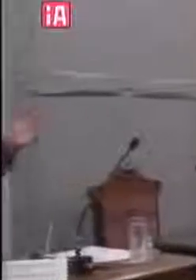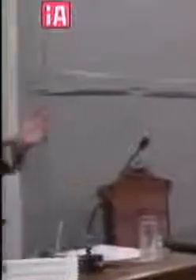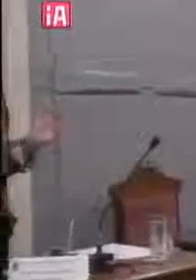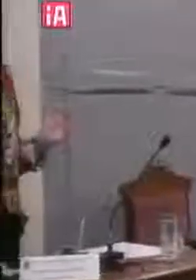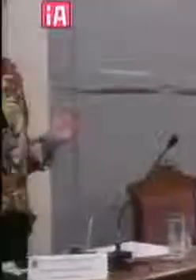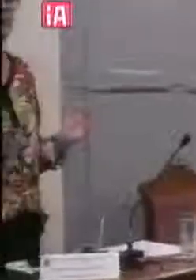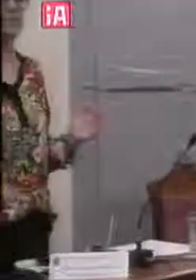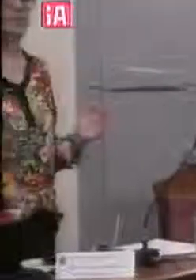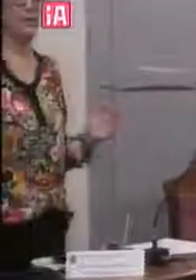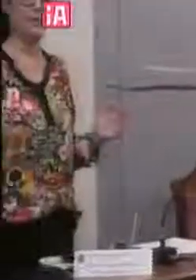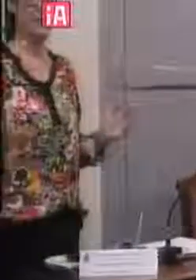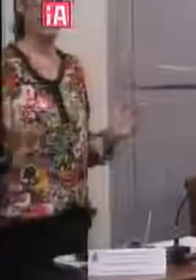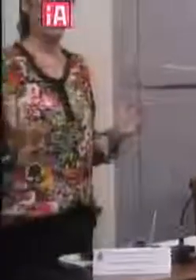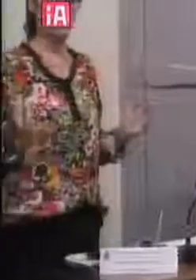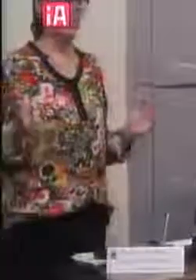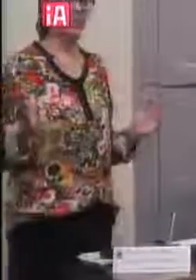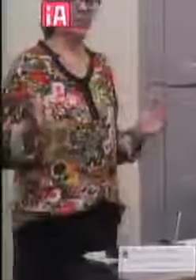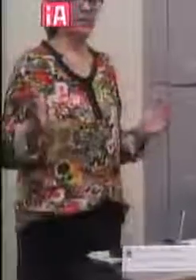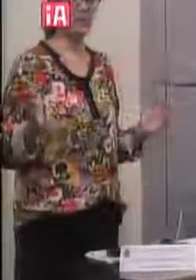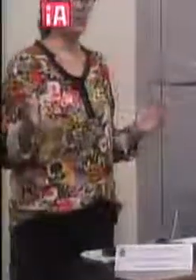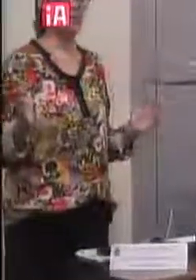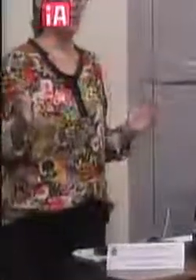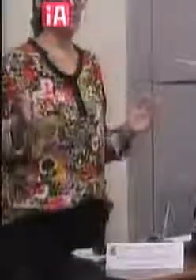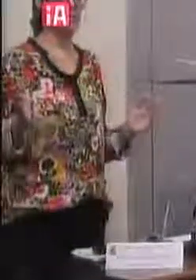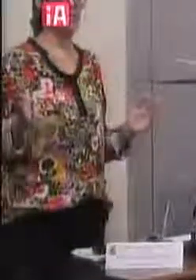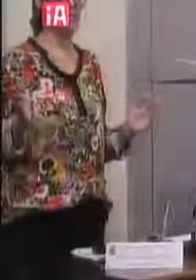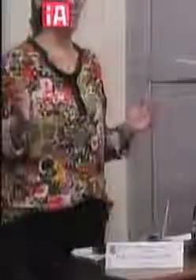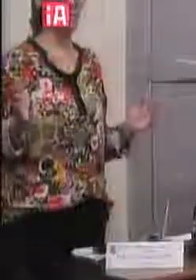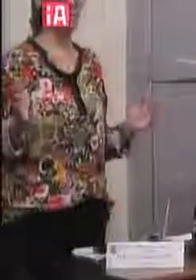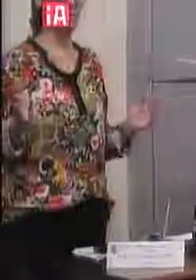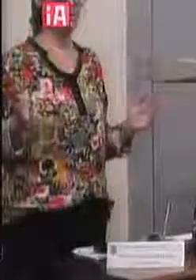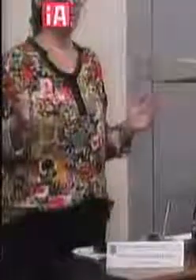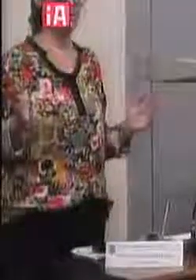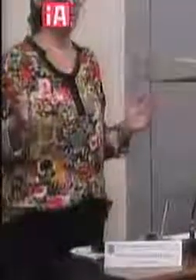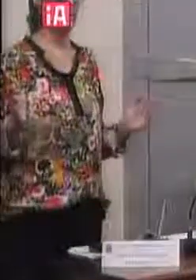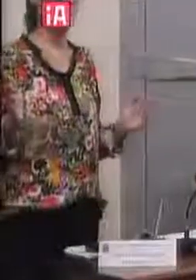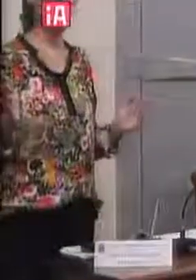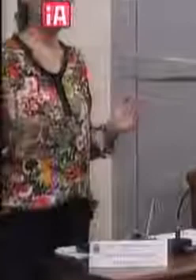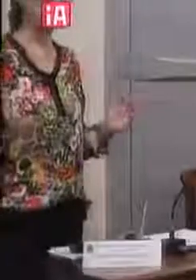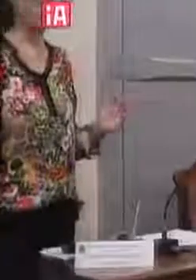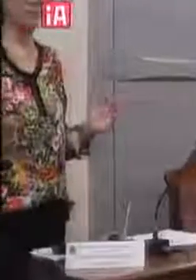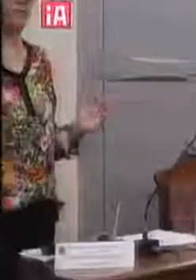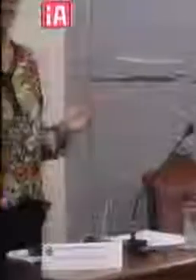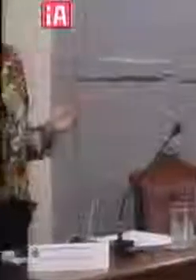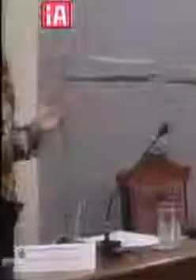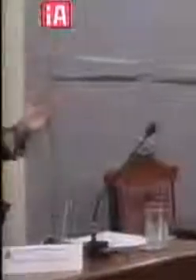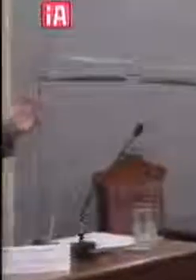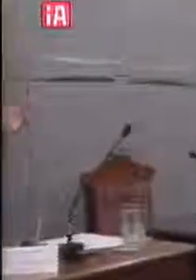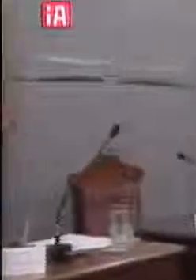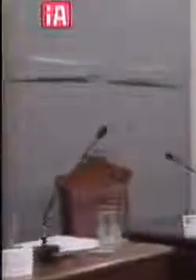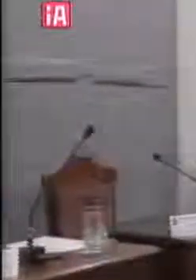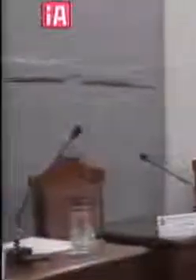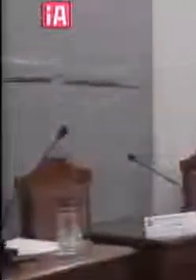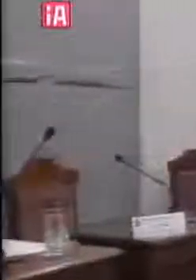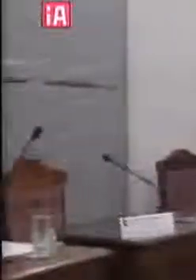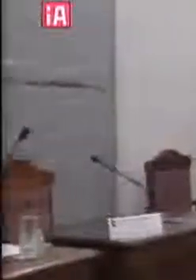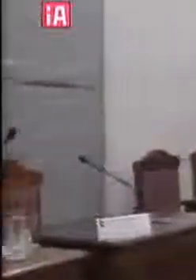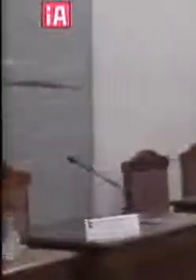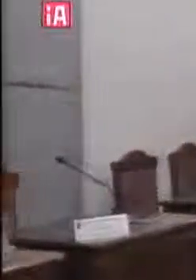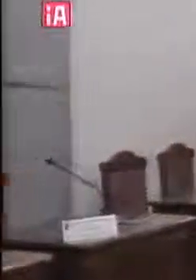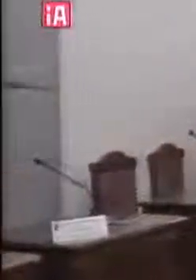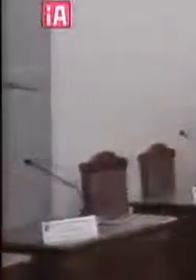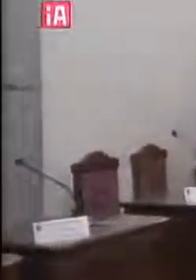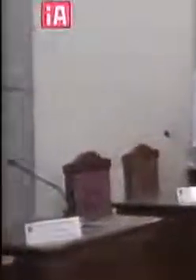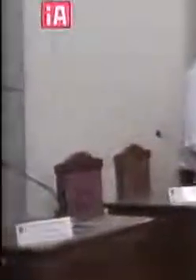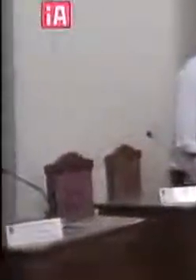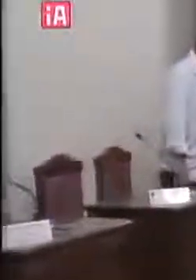assim na terra como no céu. O pão nosso de cada dia nos dai hoje, perdoai as nossas ofensas, assim como nós